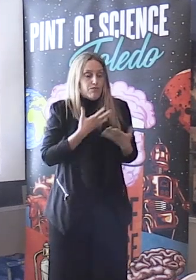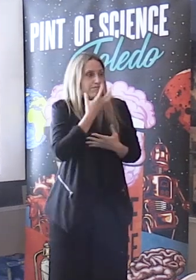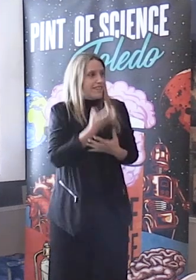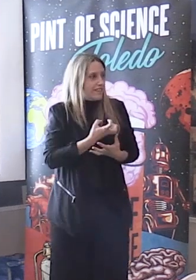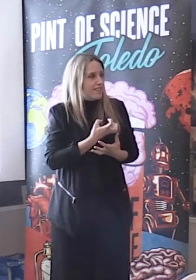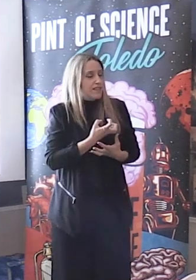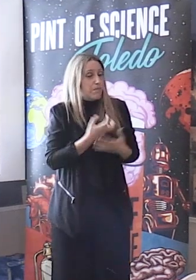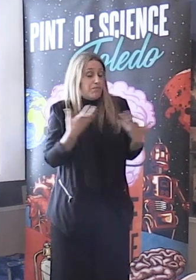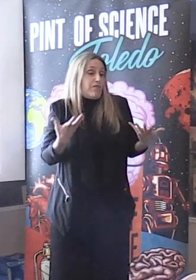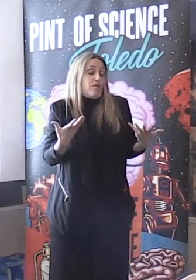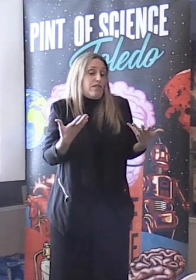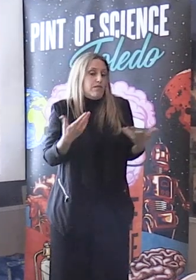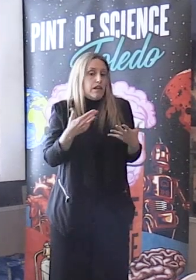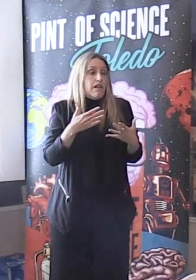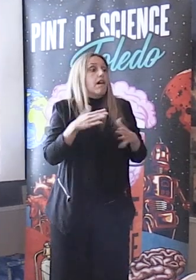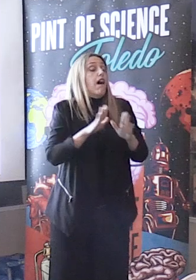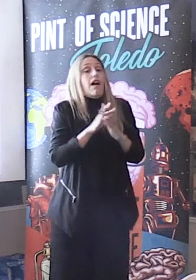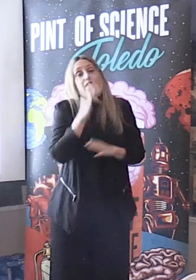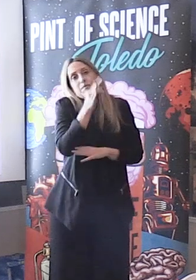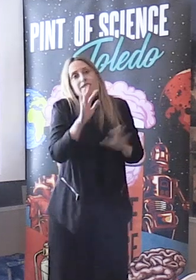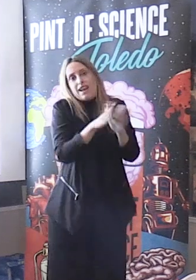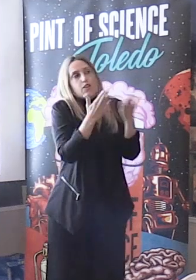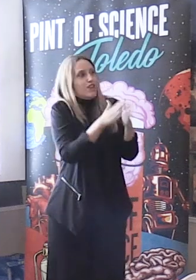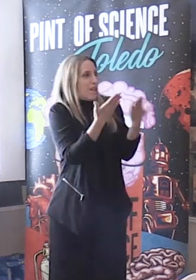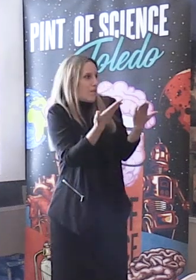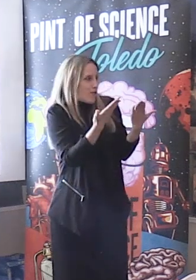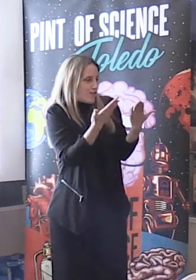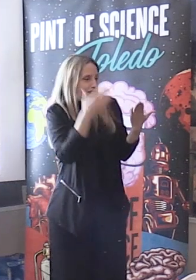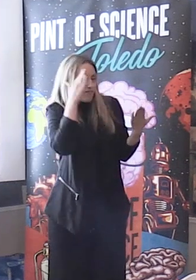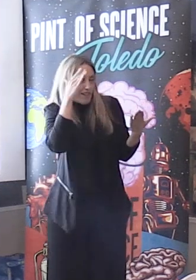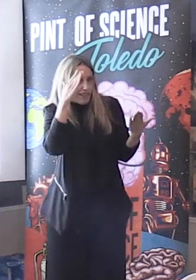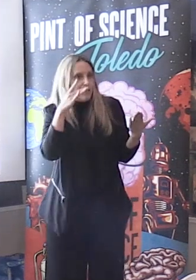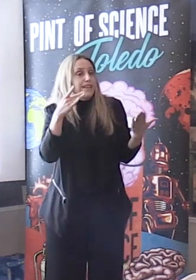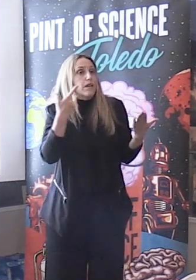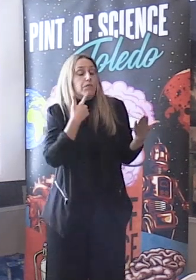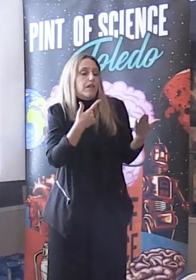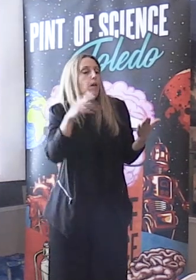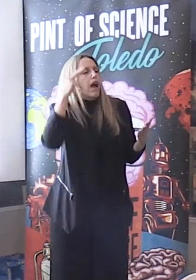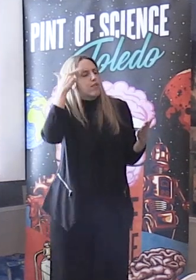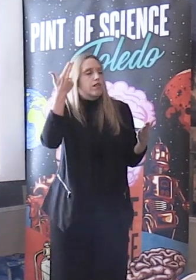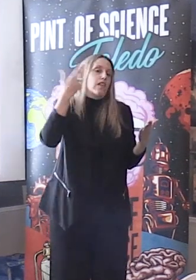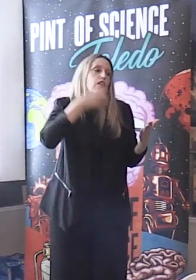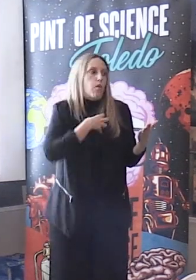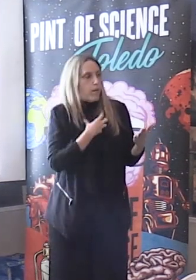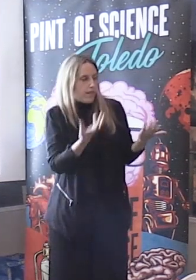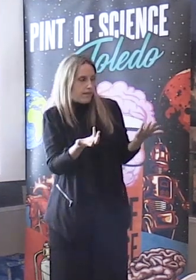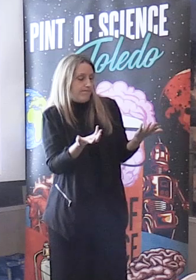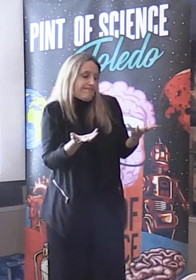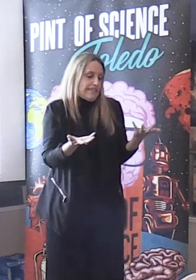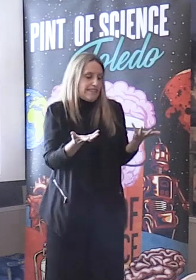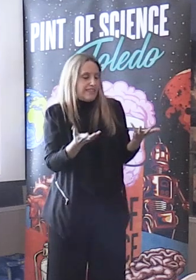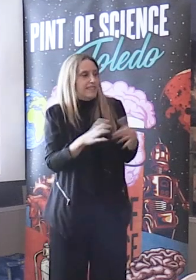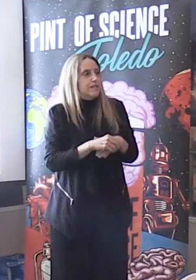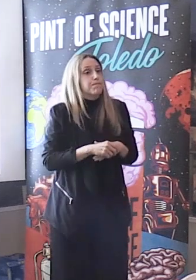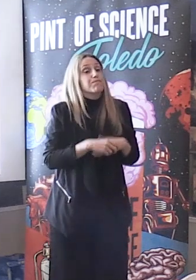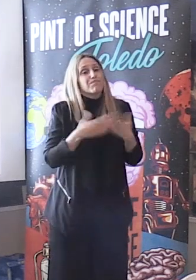siquiera tienen la opción de suicidarse, que no es una longevidad optativa, sino esto no va a ver,